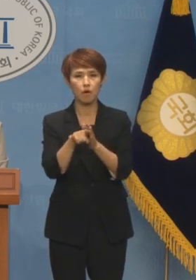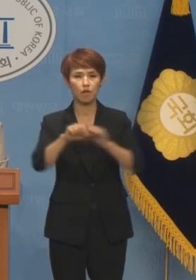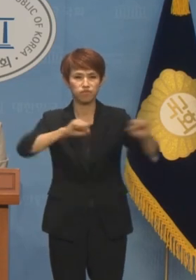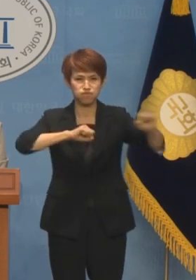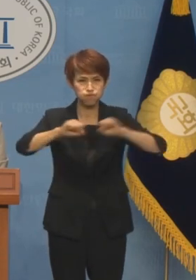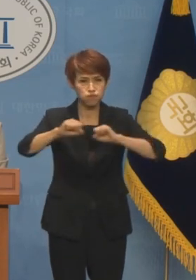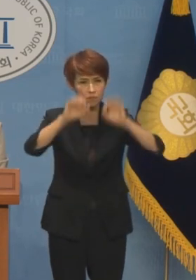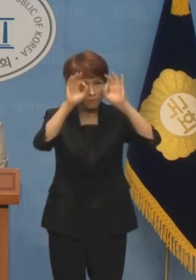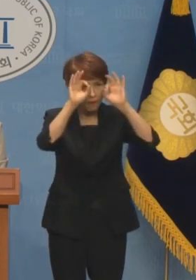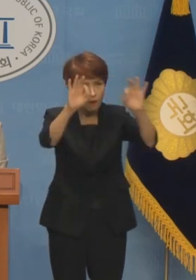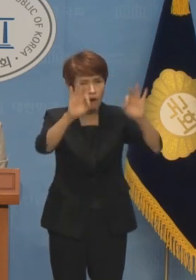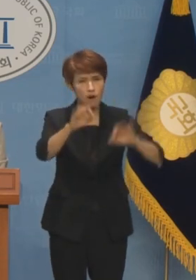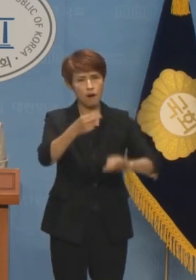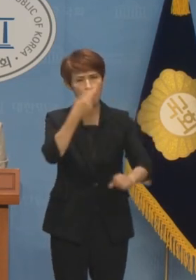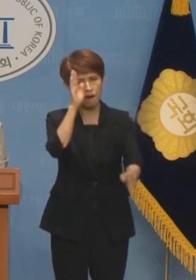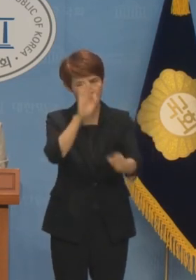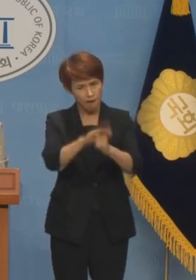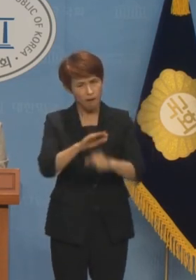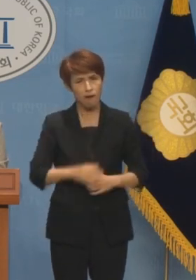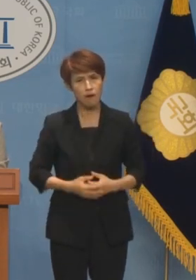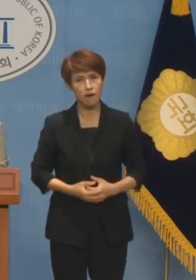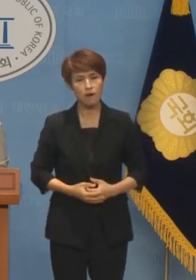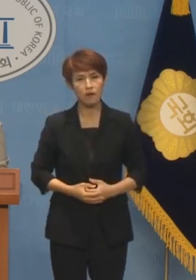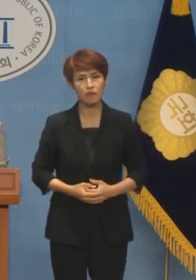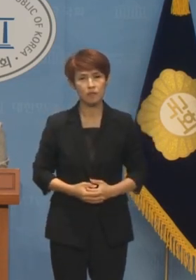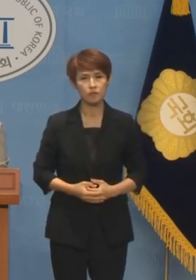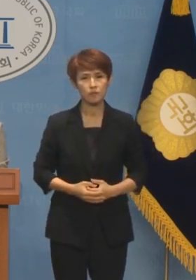움직이고 있으니 기가 찹니다.